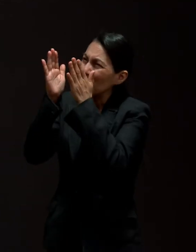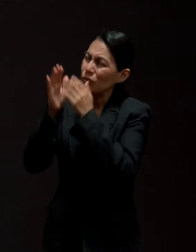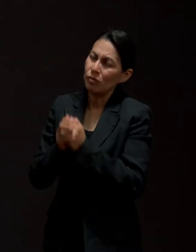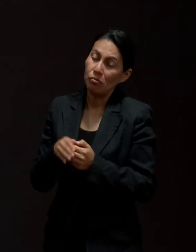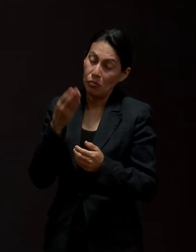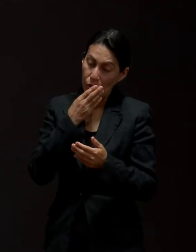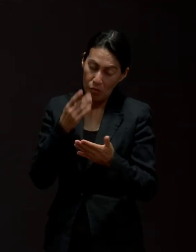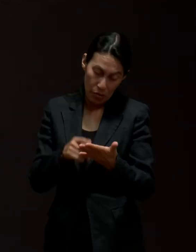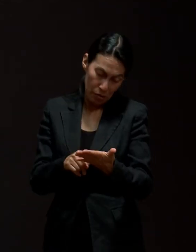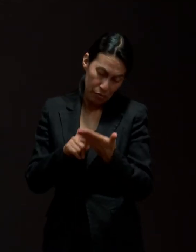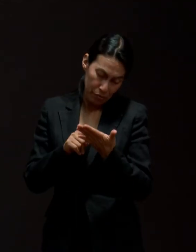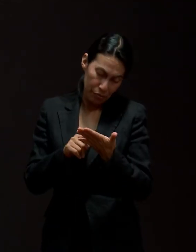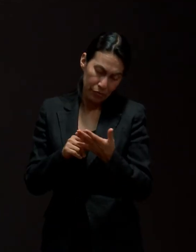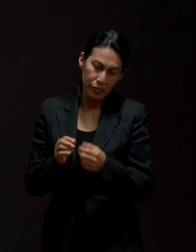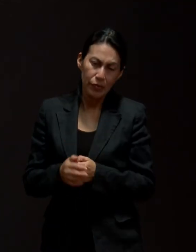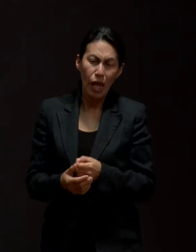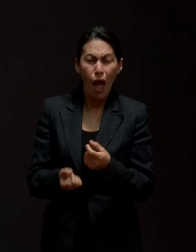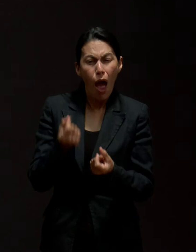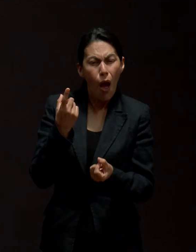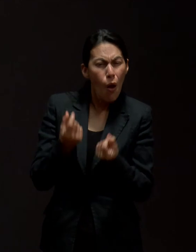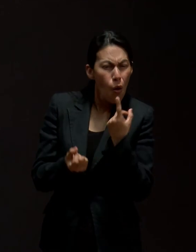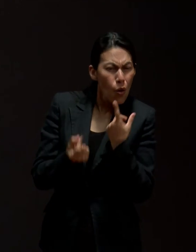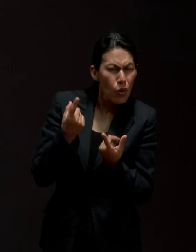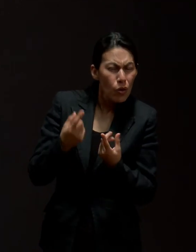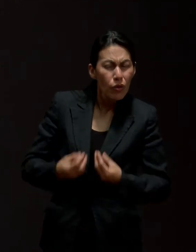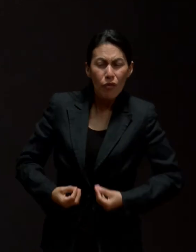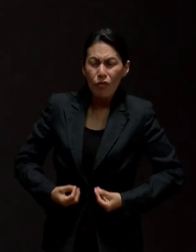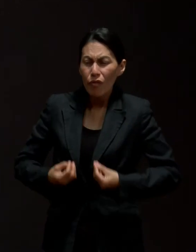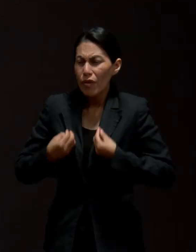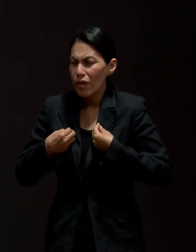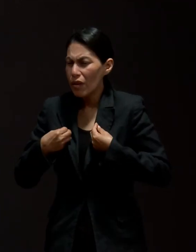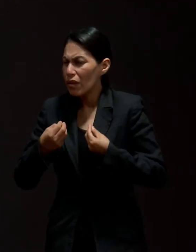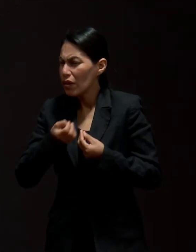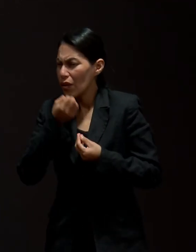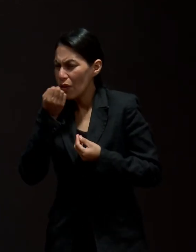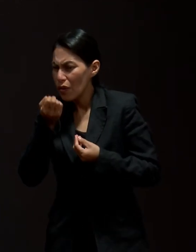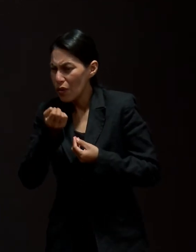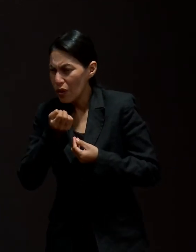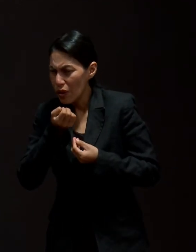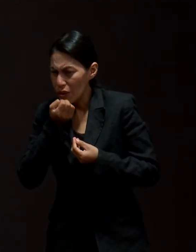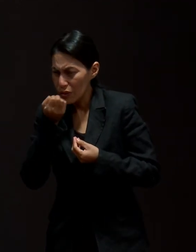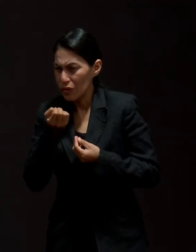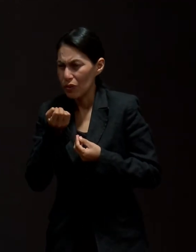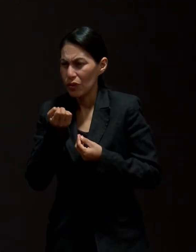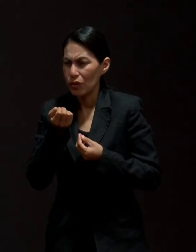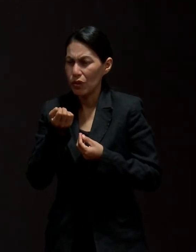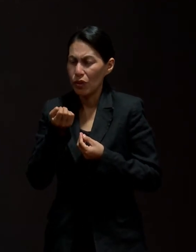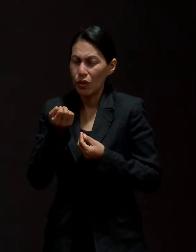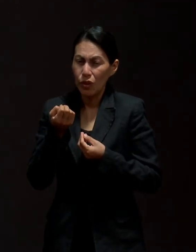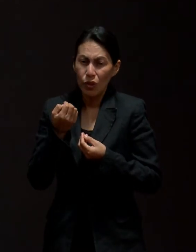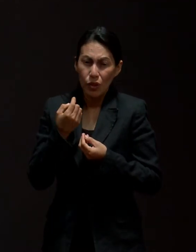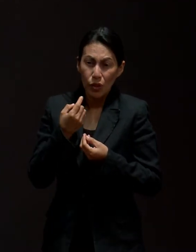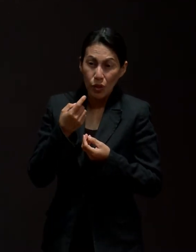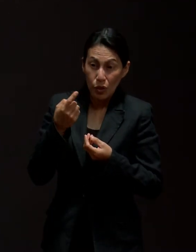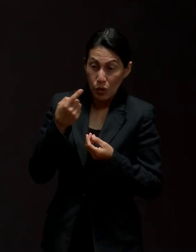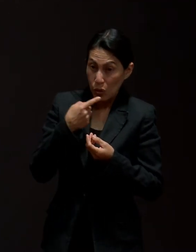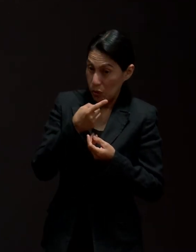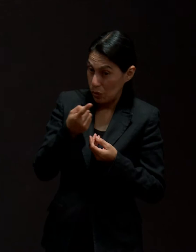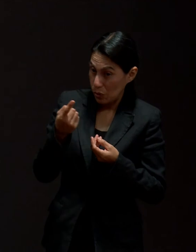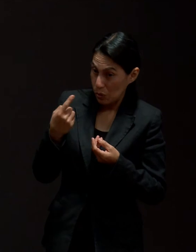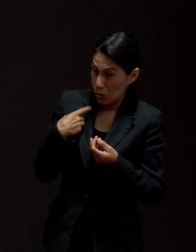Porque podemos vivir vidas de oración en las que no